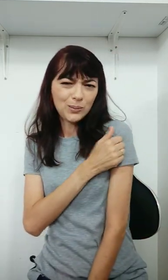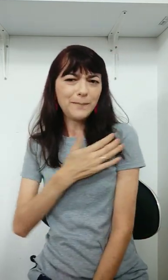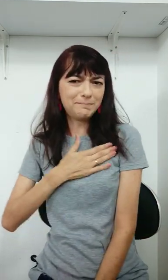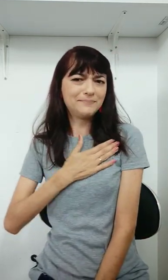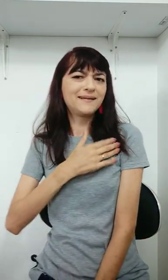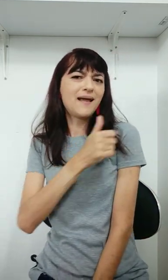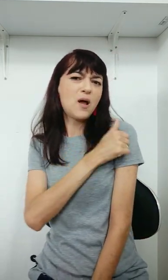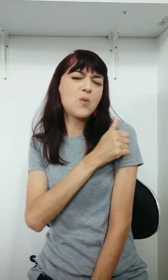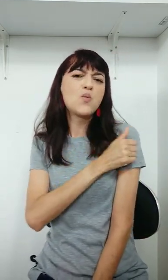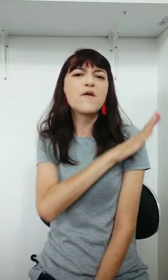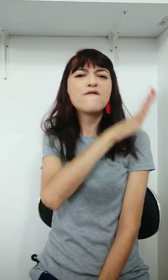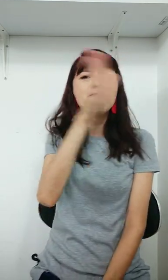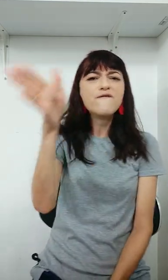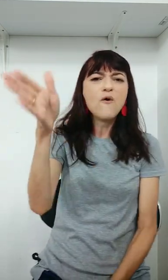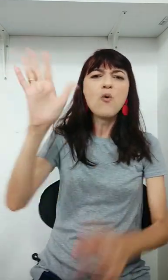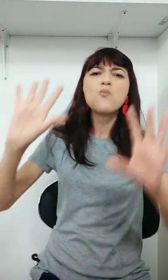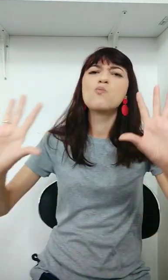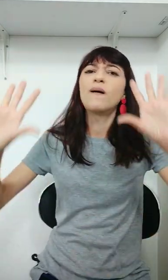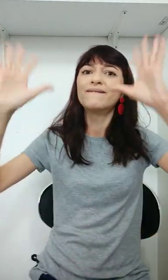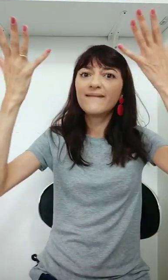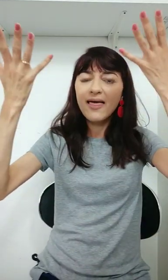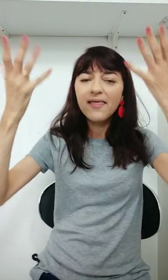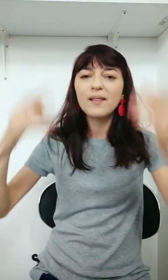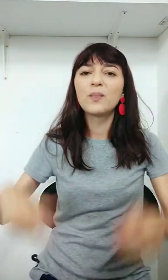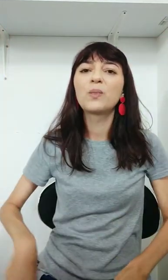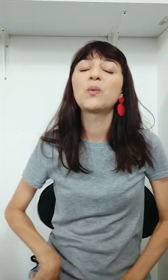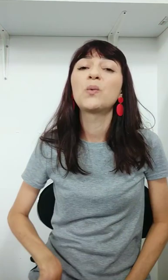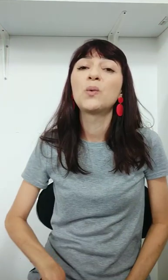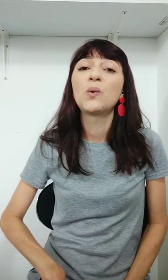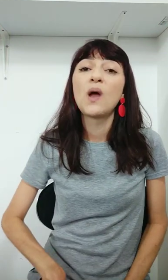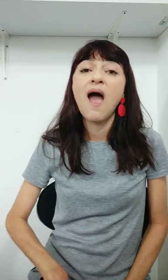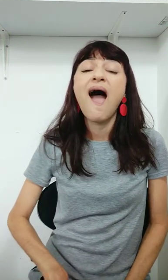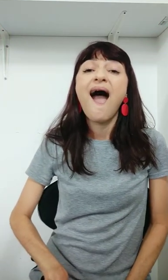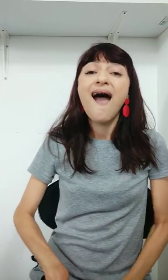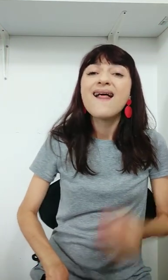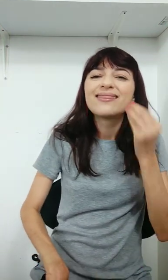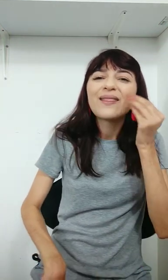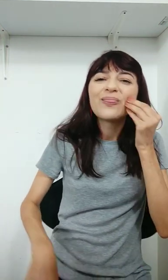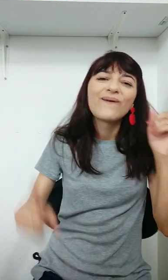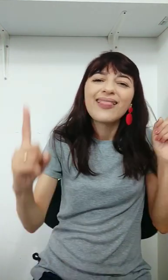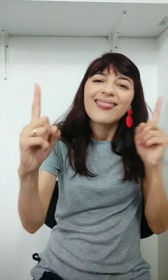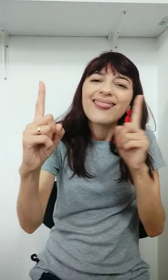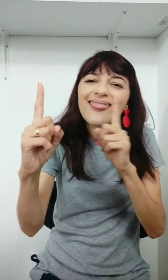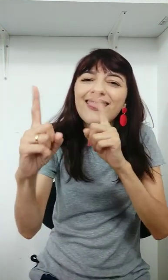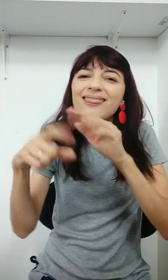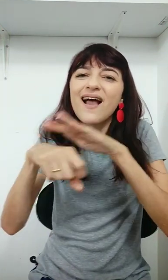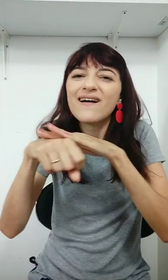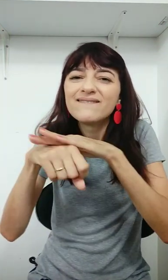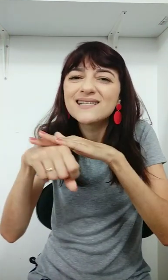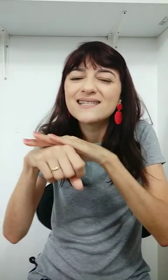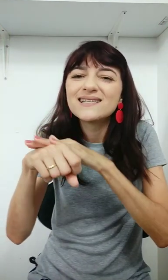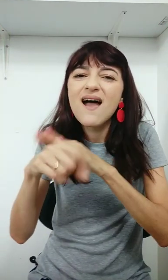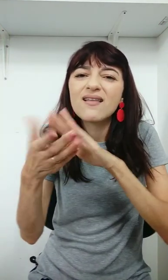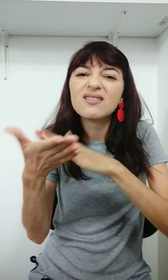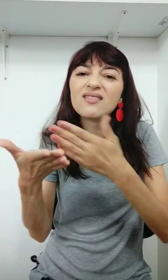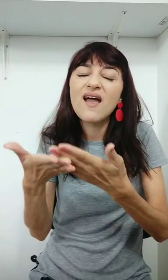falo isso porque tem uma aluna minha, né, que foi num evento, né, ela foi participar de um evento e ela tentou se aproximar,